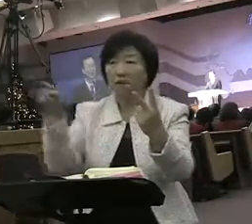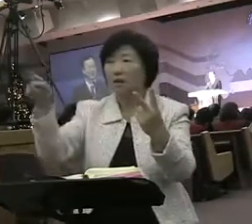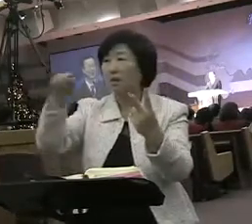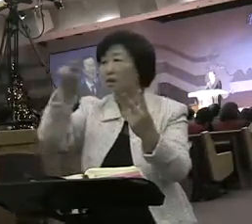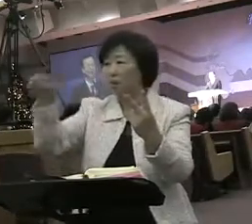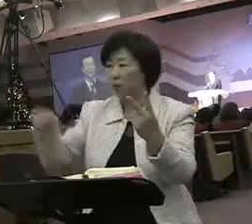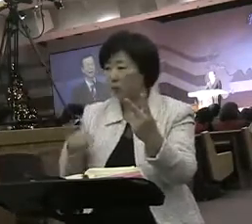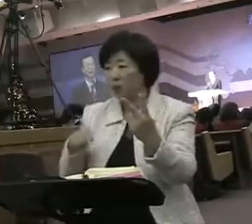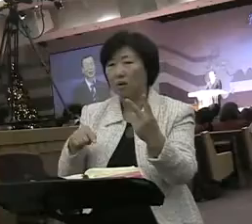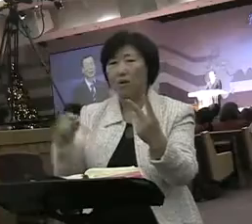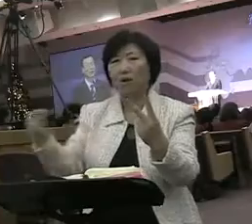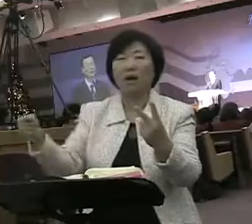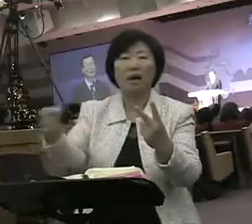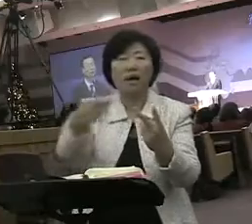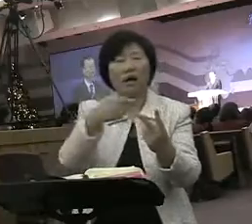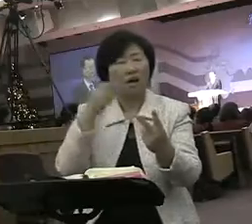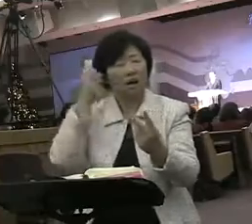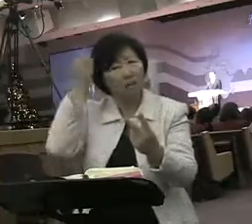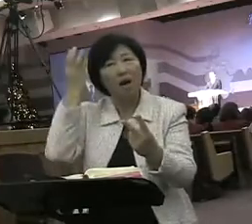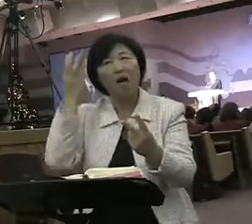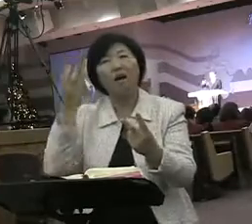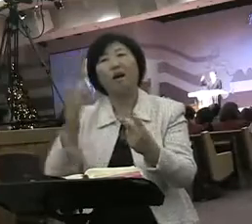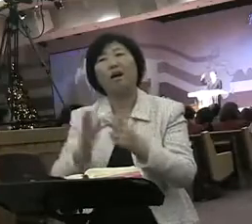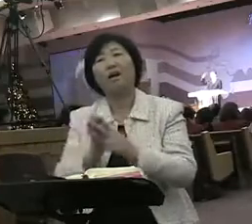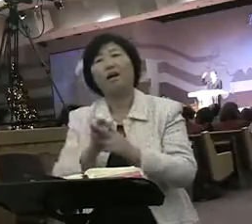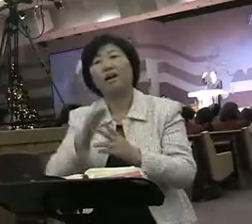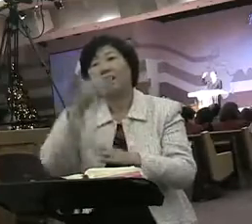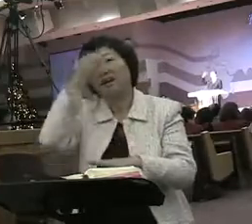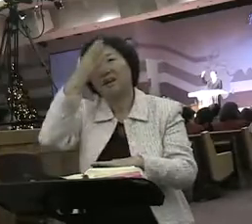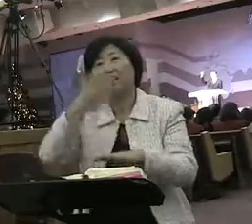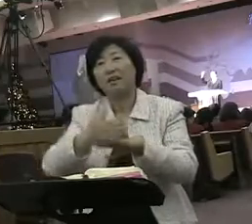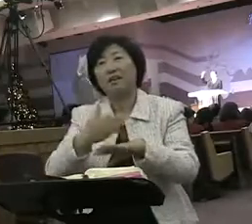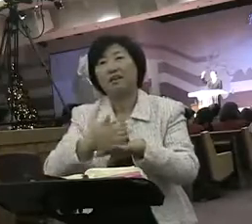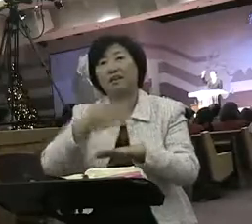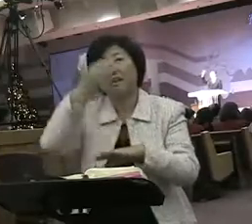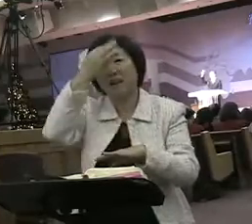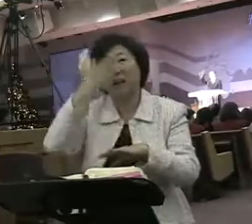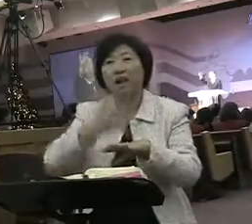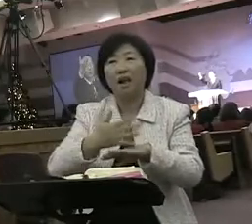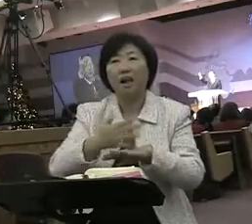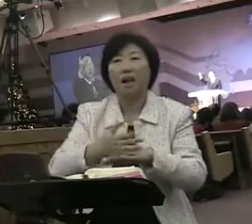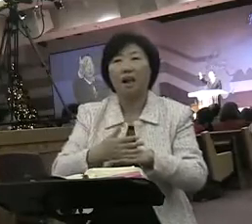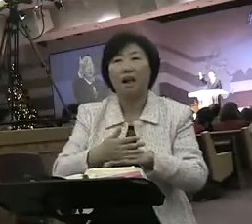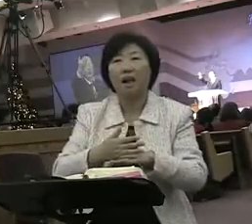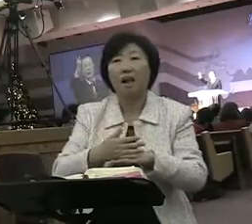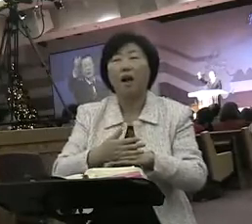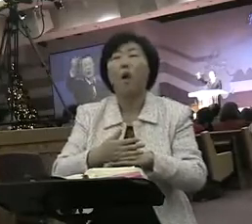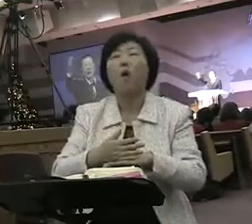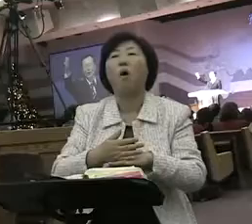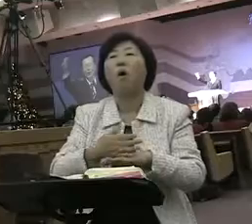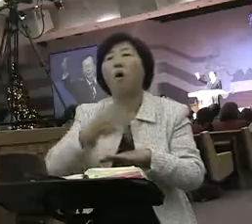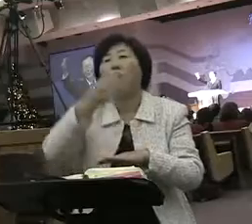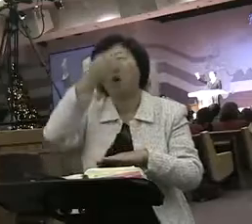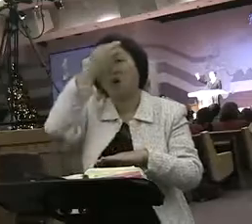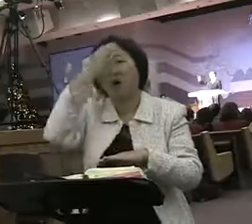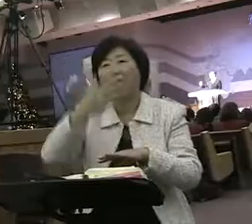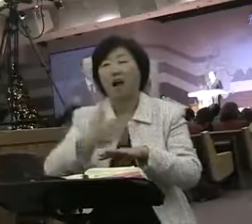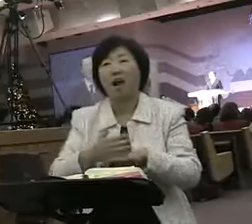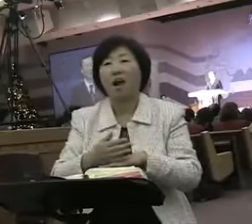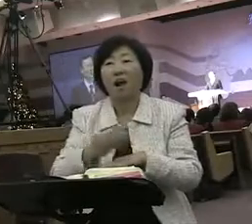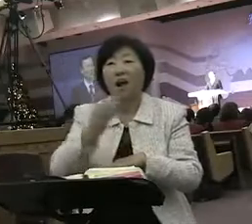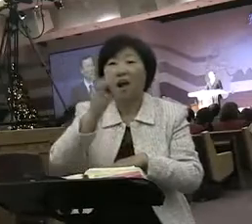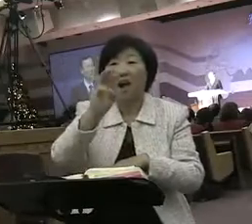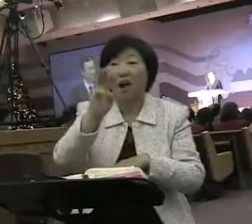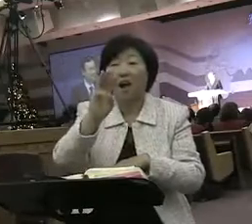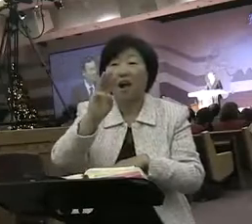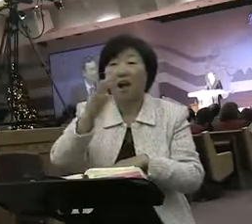이름으로 환영합니다. 예배 후에 그냥 가지 마시고 여러분 나가시면서 바로 건너편에 새가족 환영실이 있는데